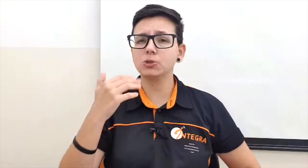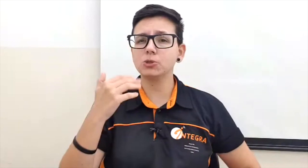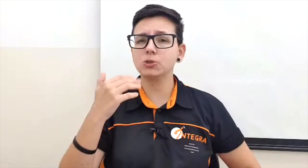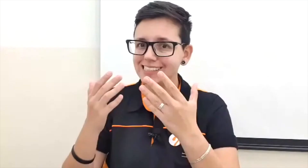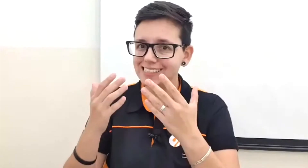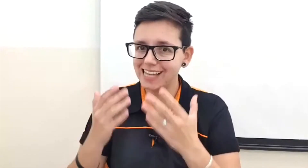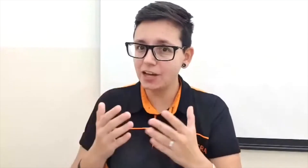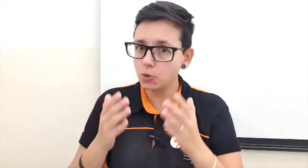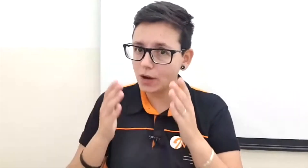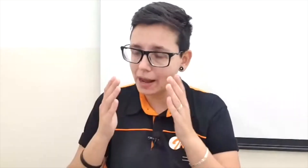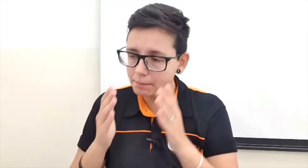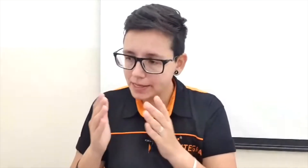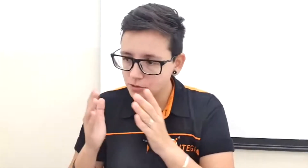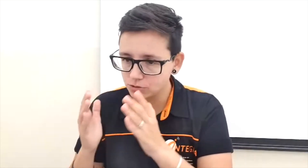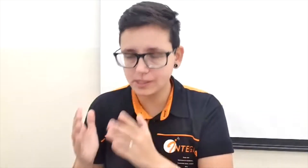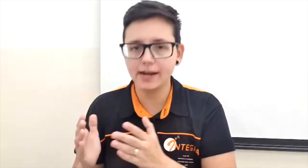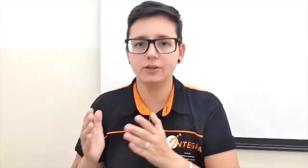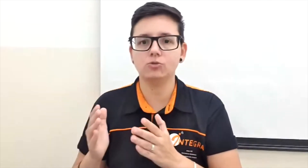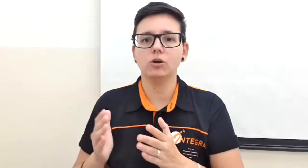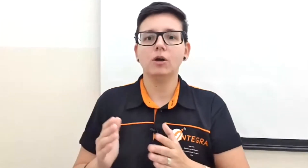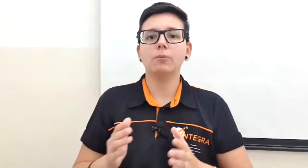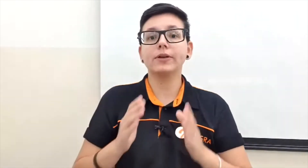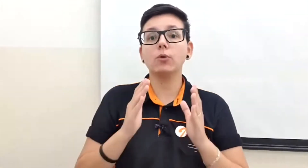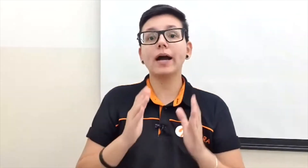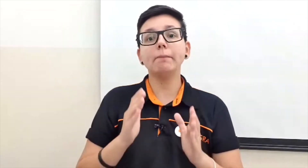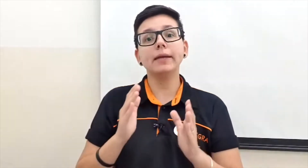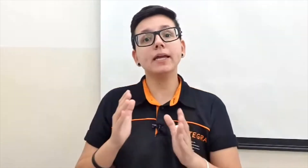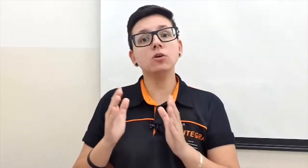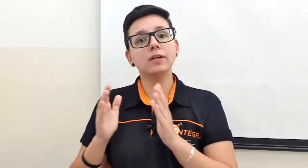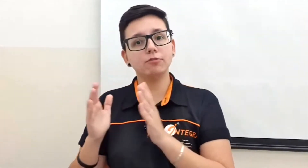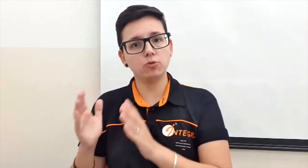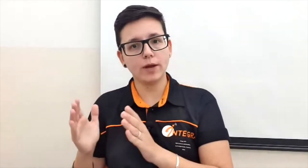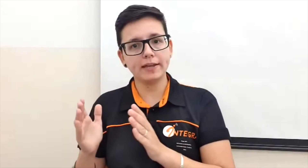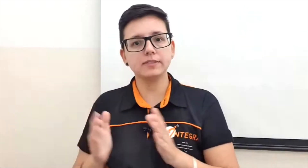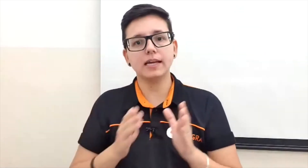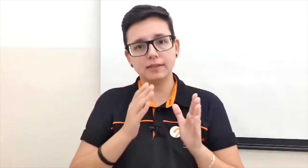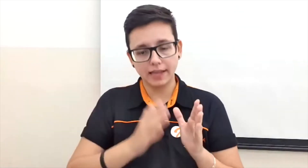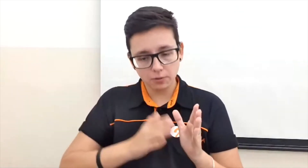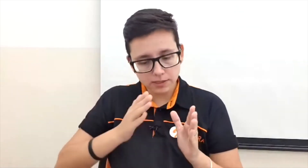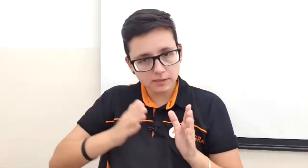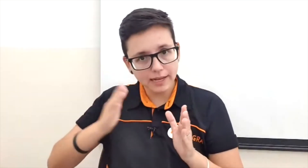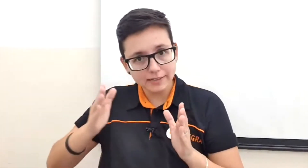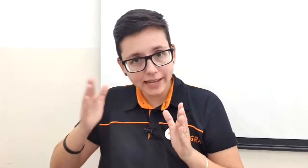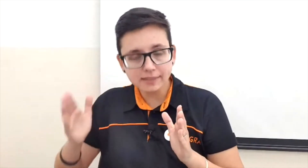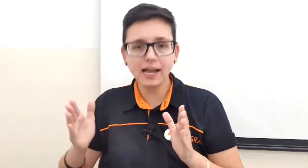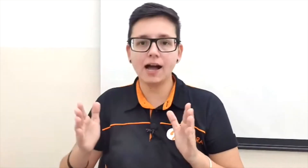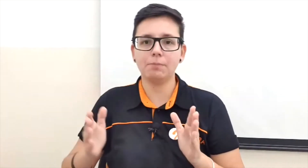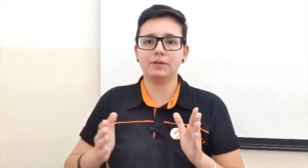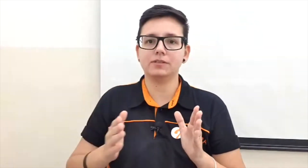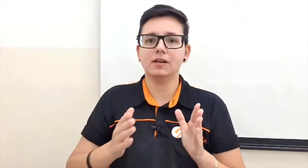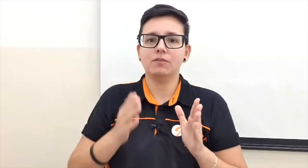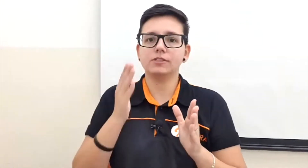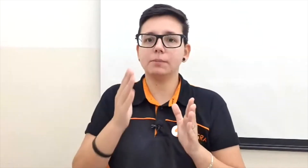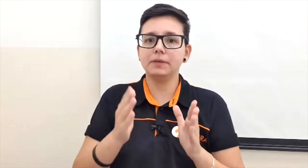você está no caminho certo? Porque o caminho da fluência, ele tem etapas. Você